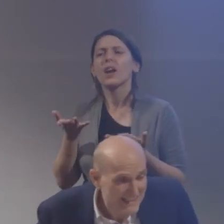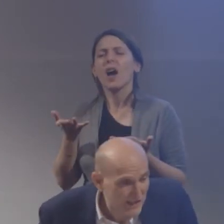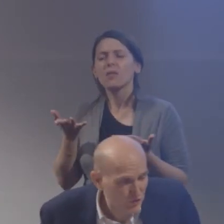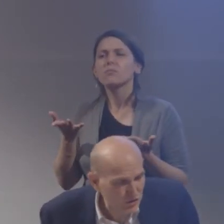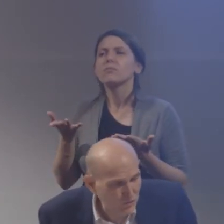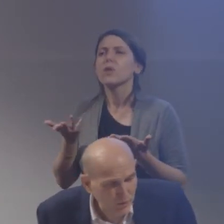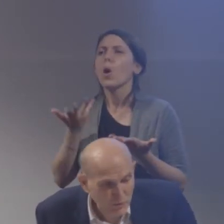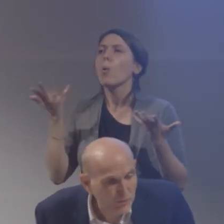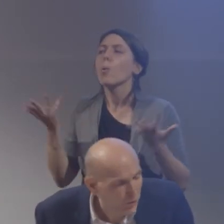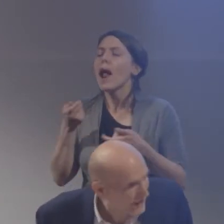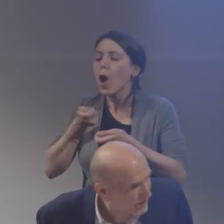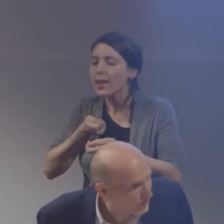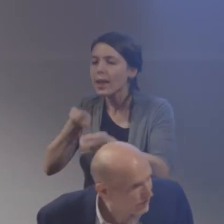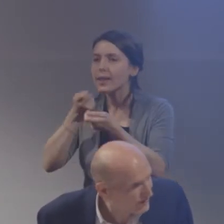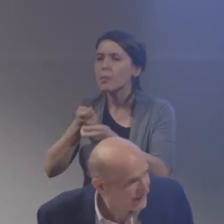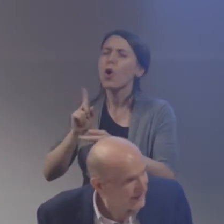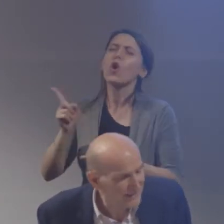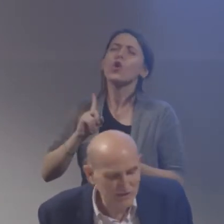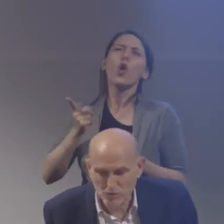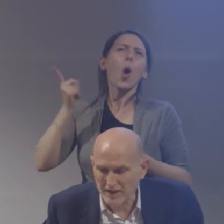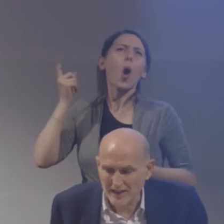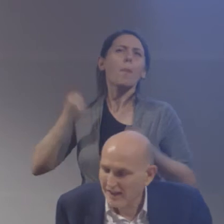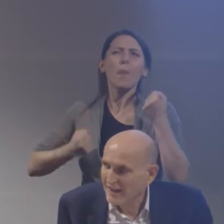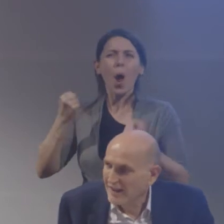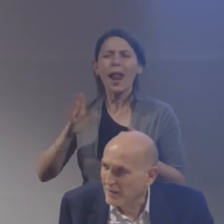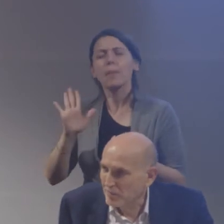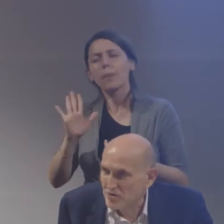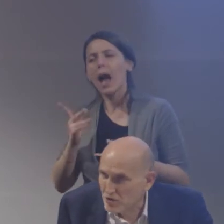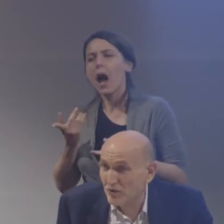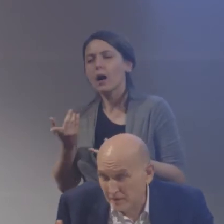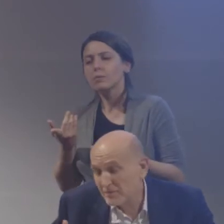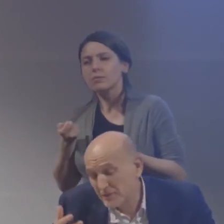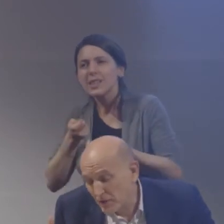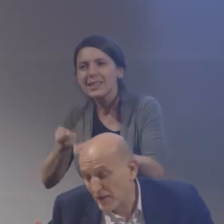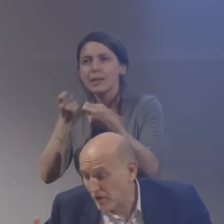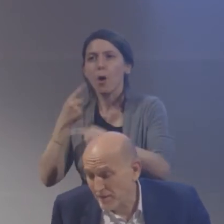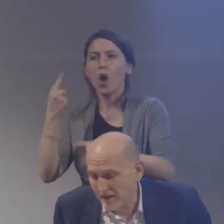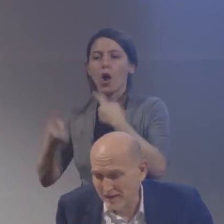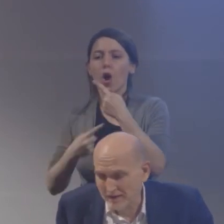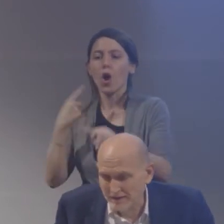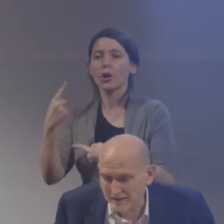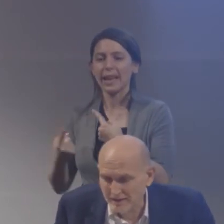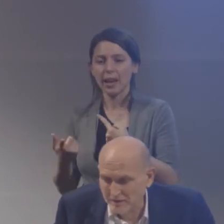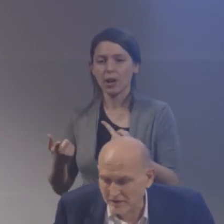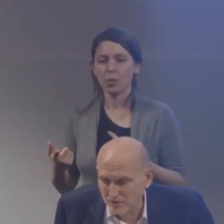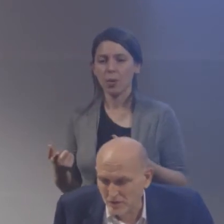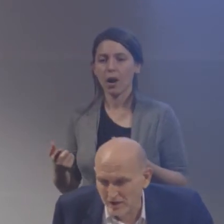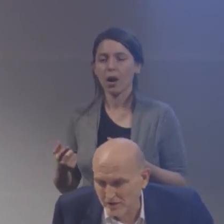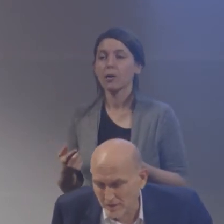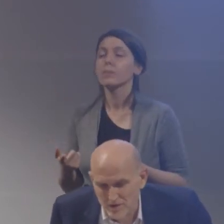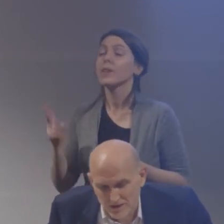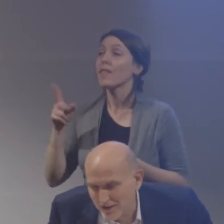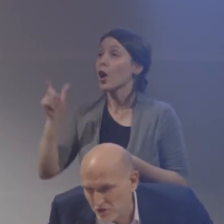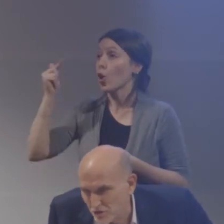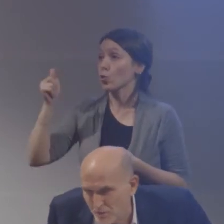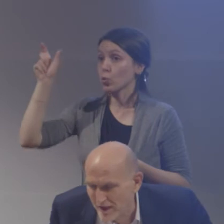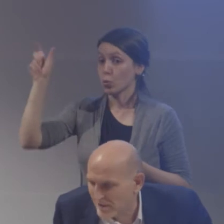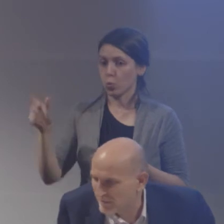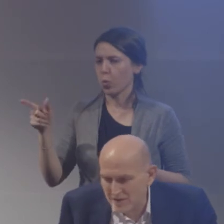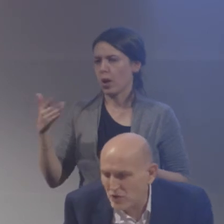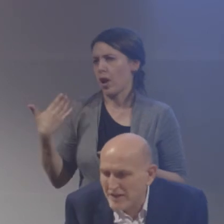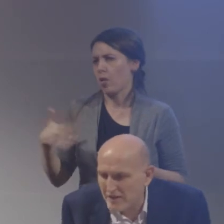di critico, se non proprio di polemico nelle sue posizioni. Di polemico, ahimè, Duilio De Mauro è stato anche il